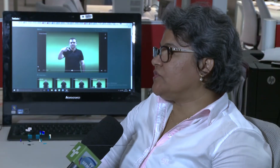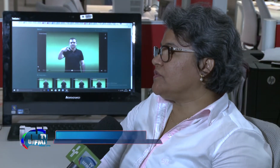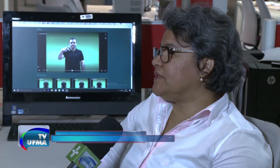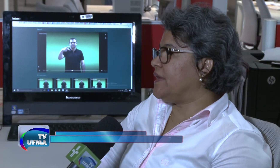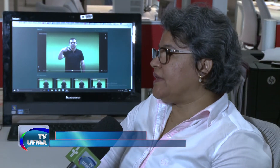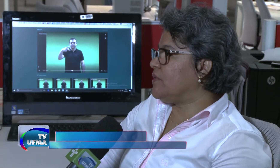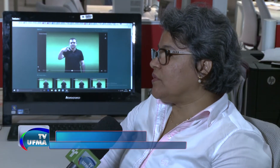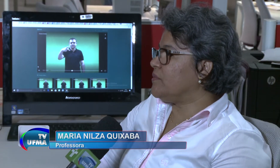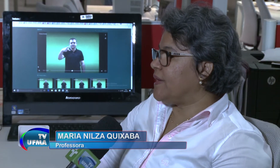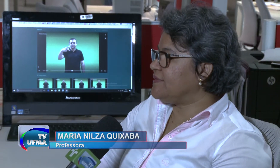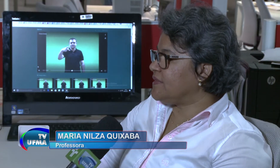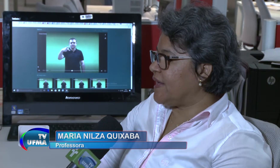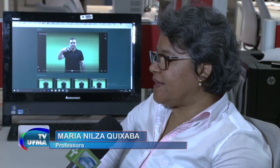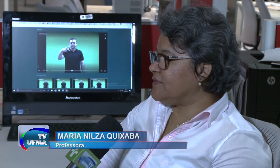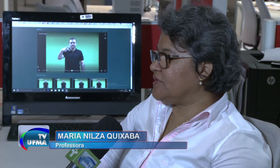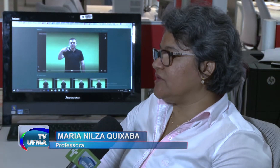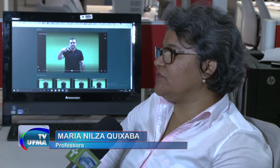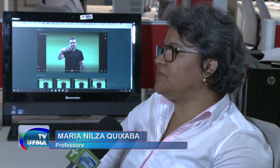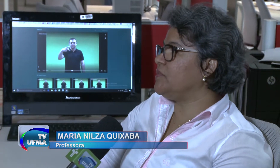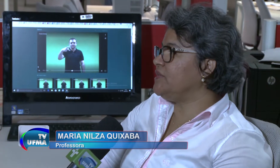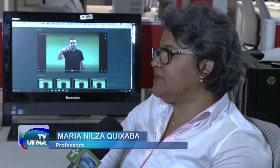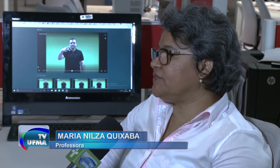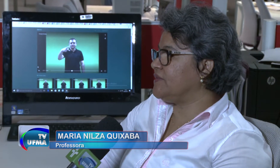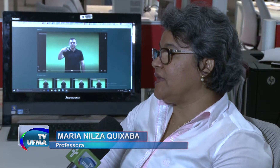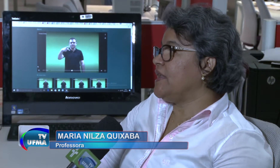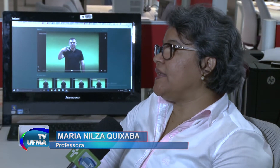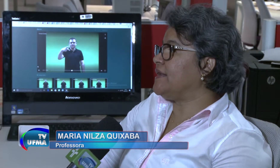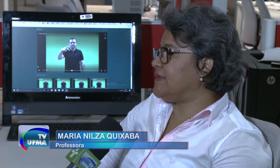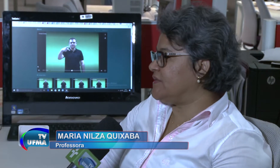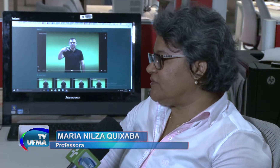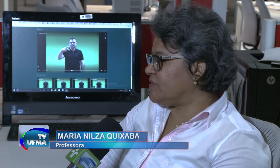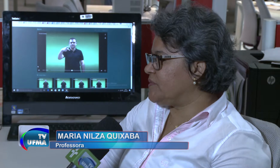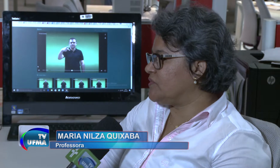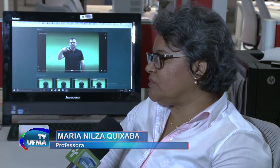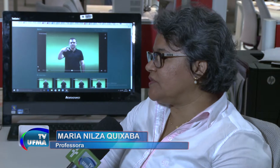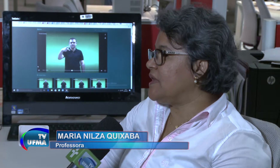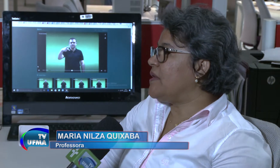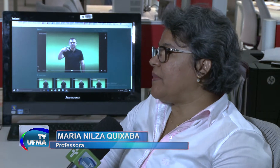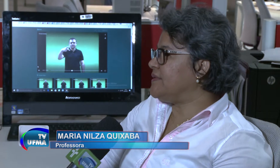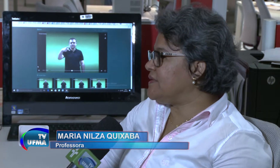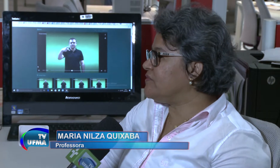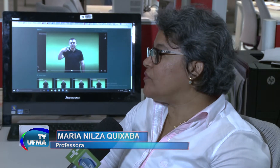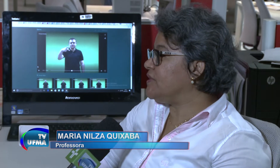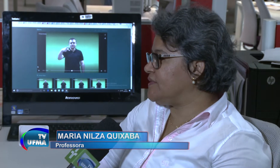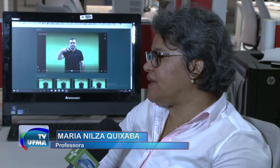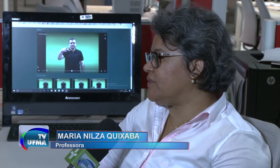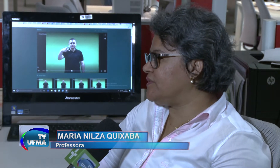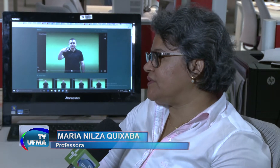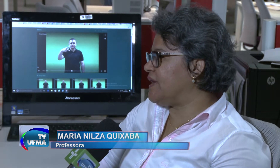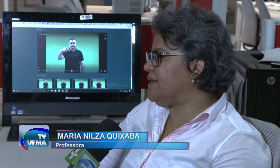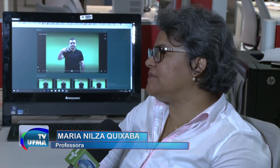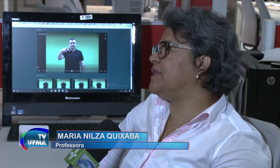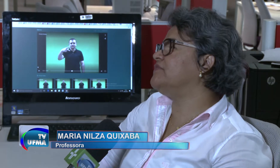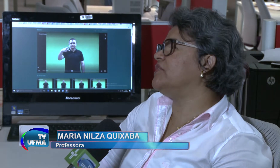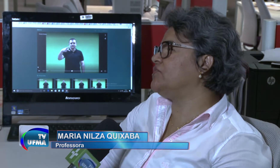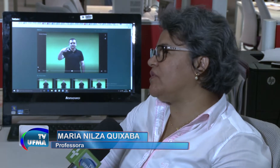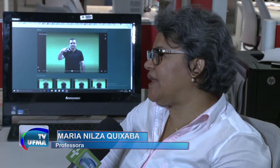considera que quanto mais sinais estejam disponíveis e e acessível às pessoas mas eles vão conhecer a língua dos sinais mais articulado